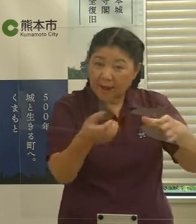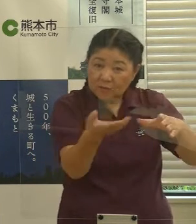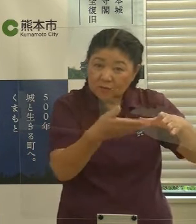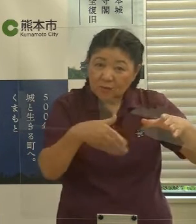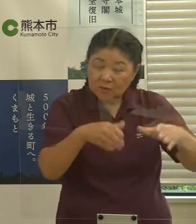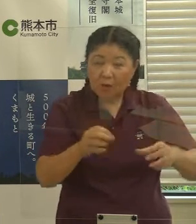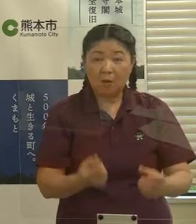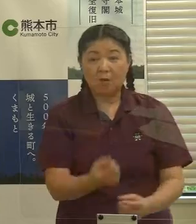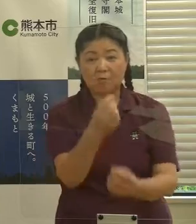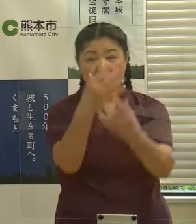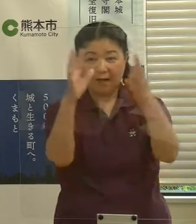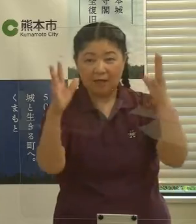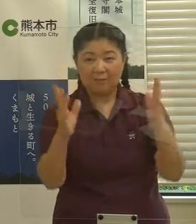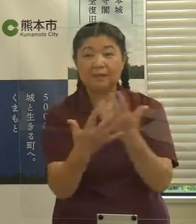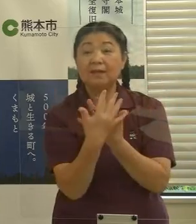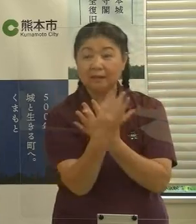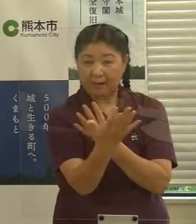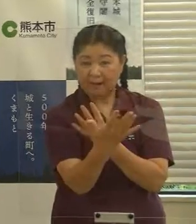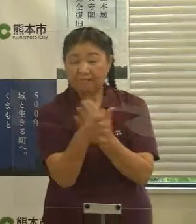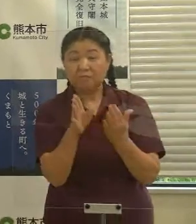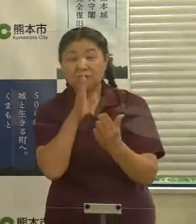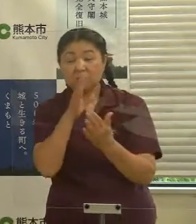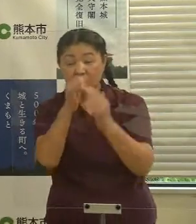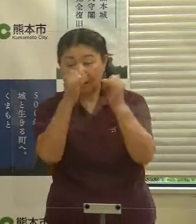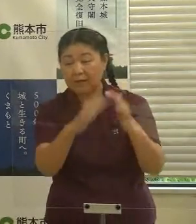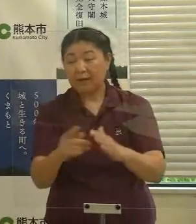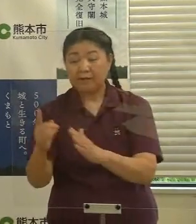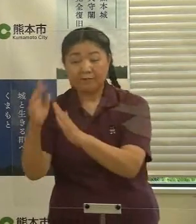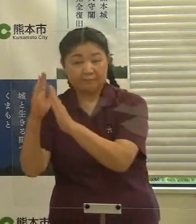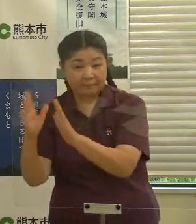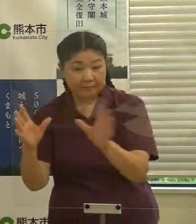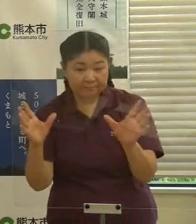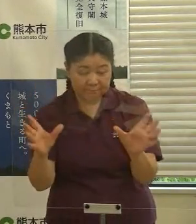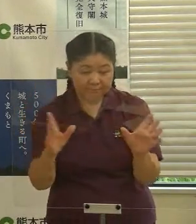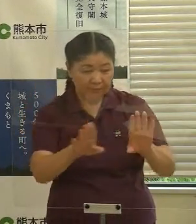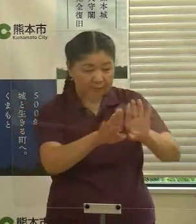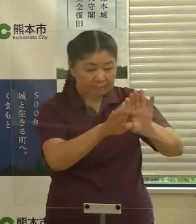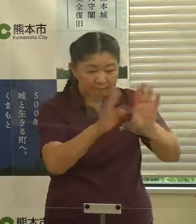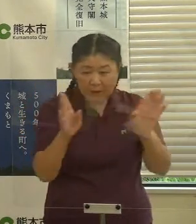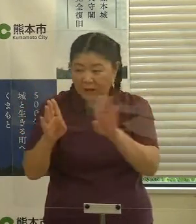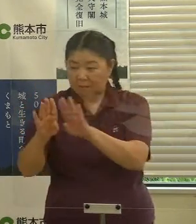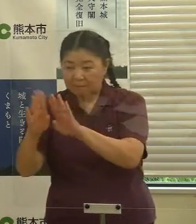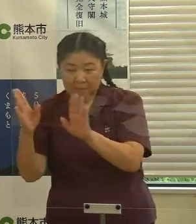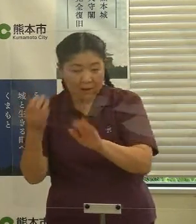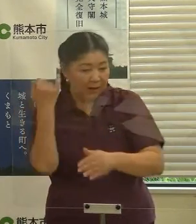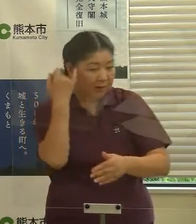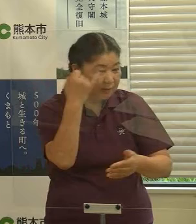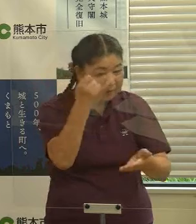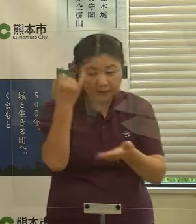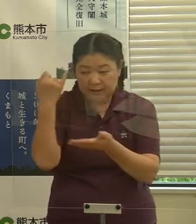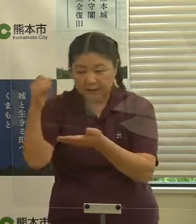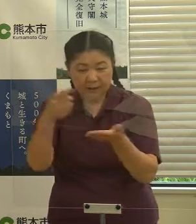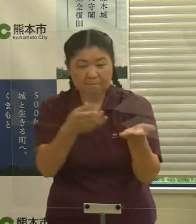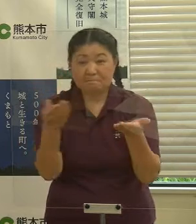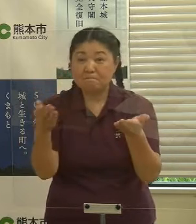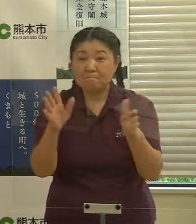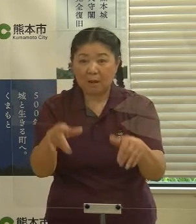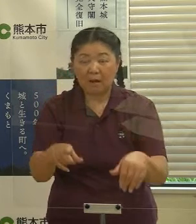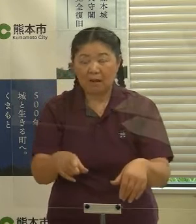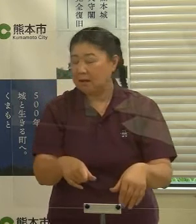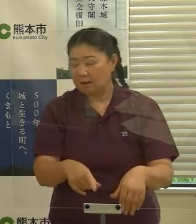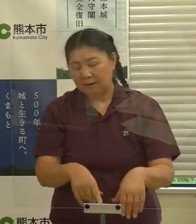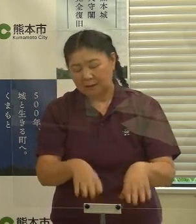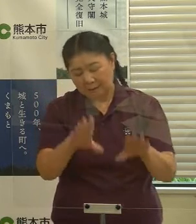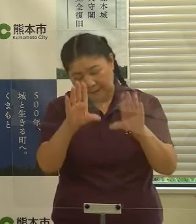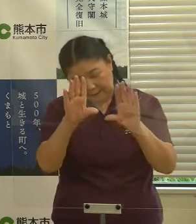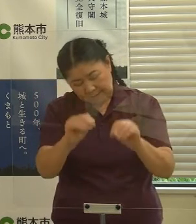ソン、それぞれの実行委員会において各委員に対し開催の可否について意見聴取をしましたところ、中止は